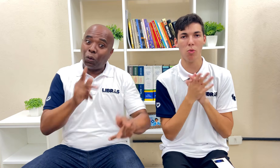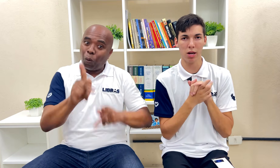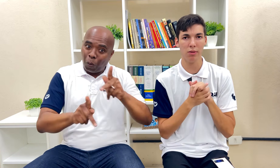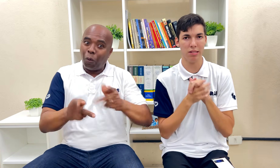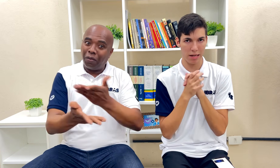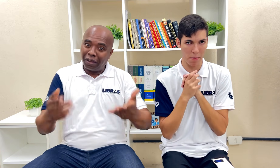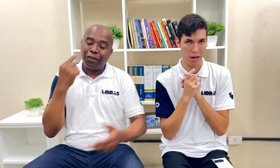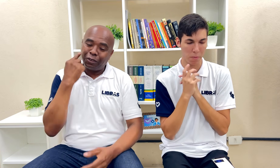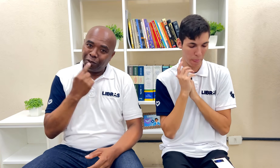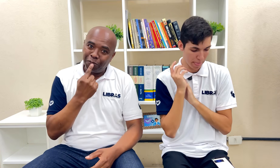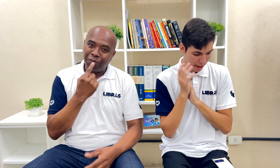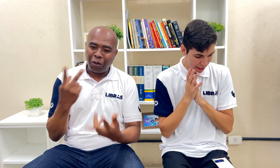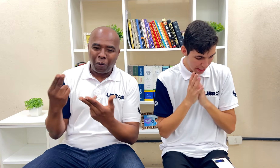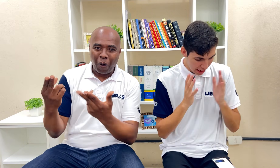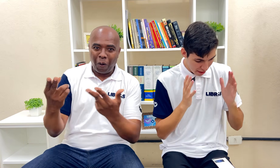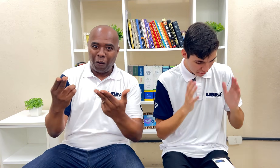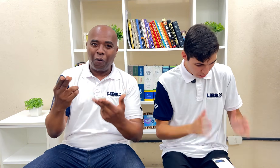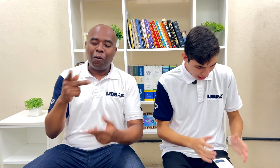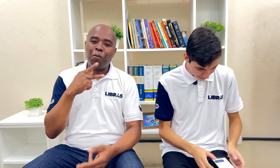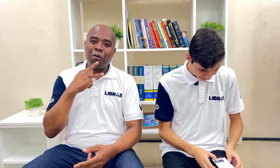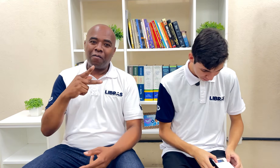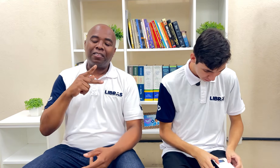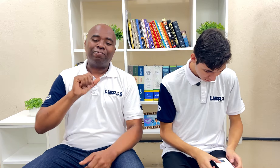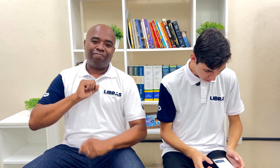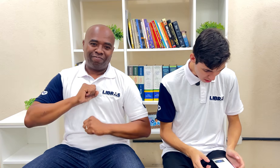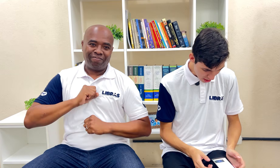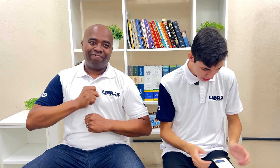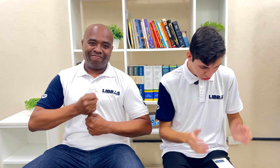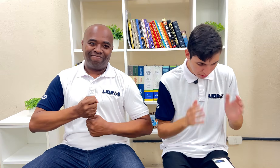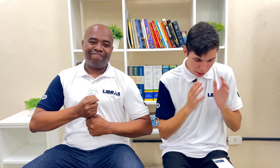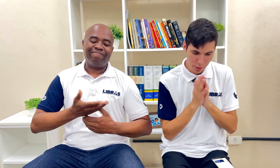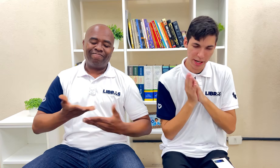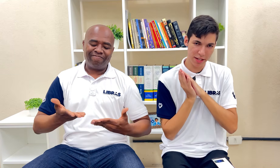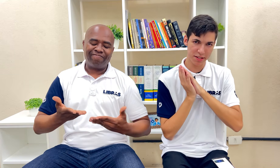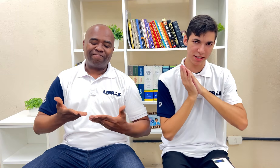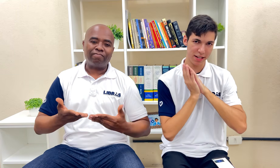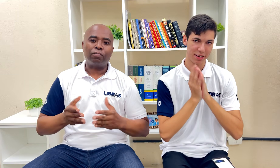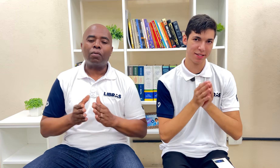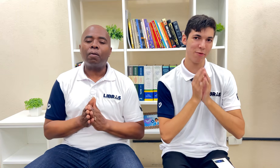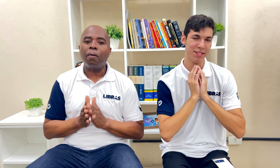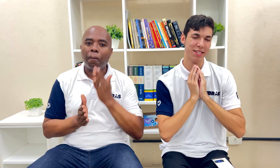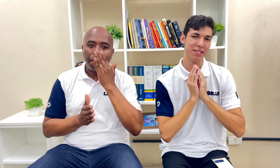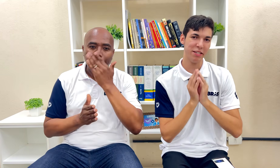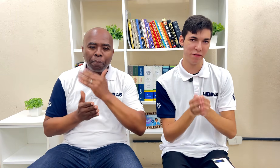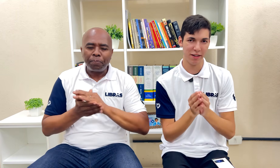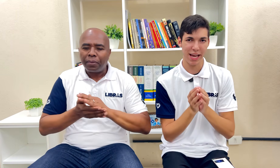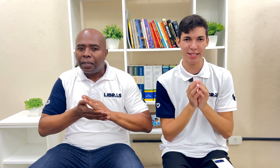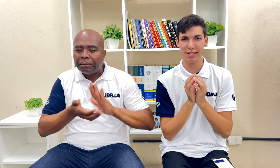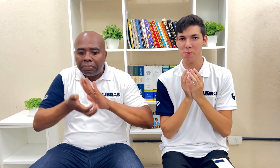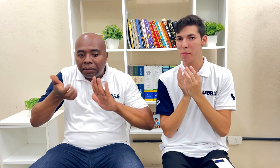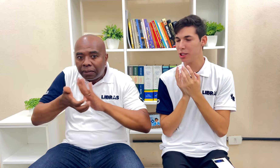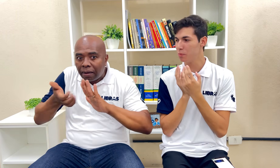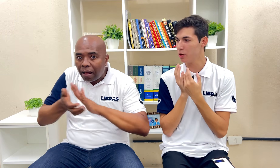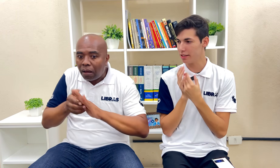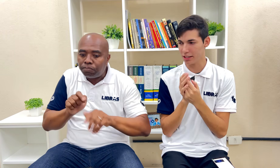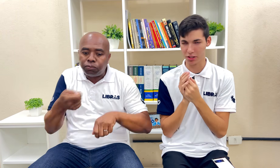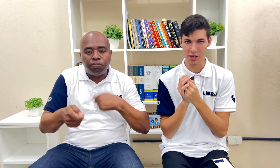Arão nesse trabalho. Vamos lá. Diminuir a sinalização excessiva é extremamente importante,